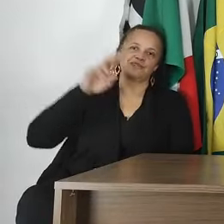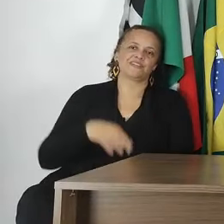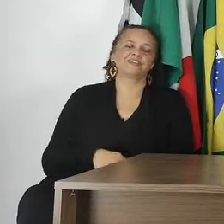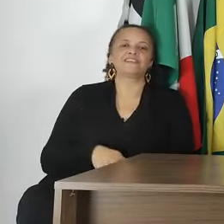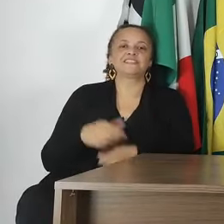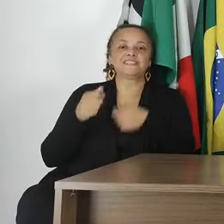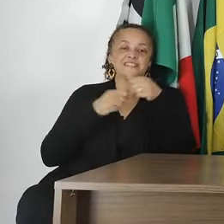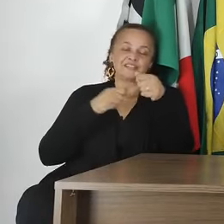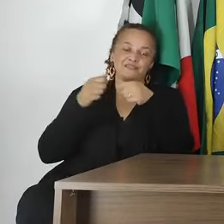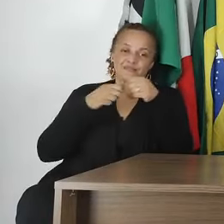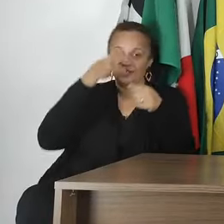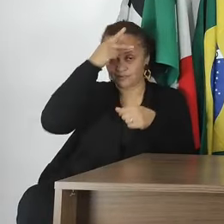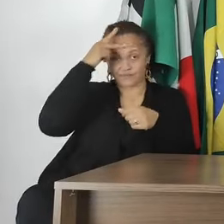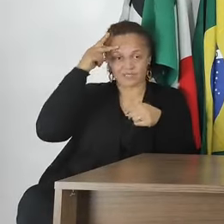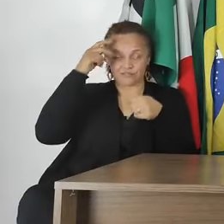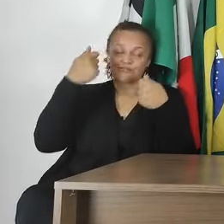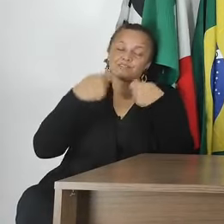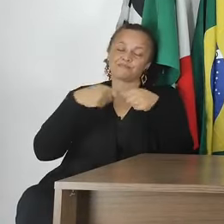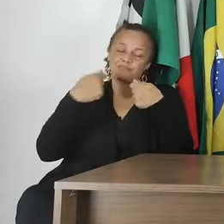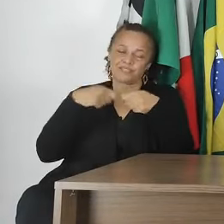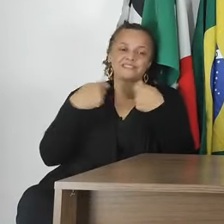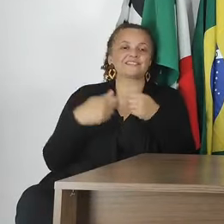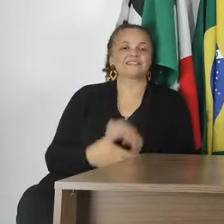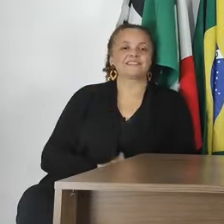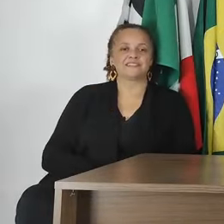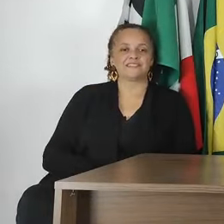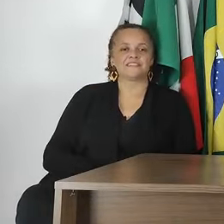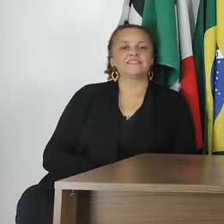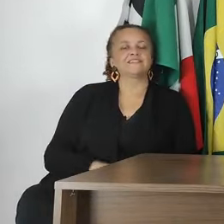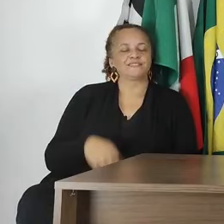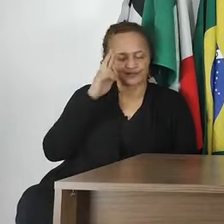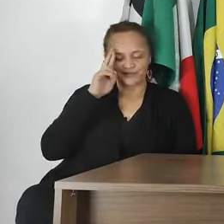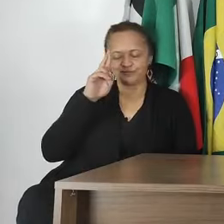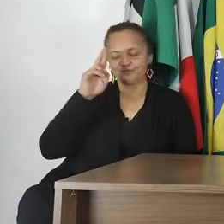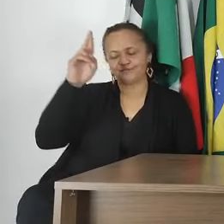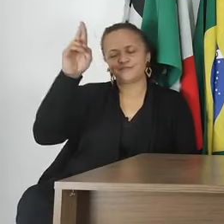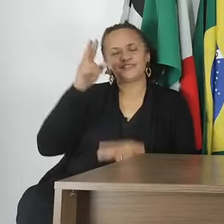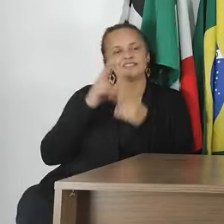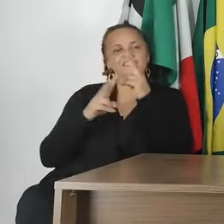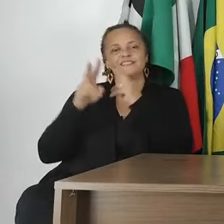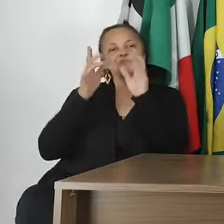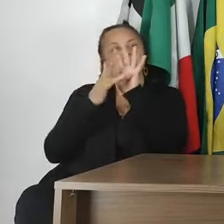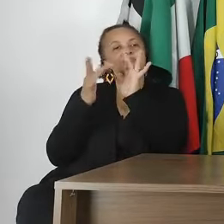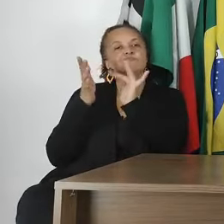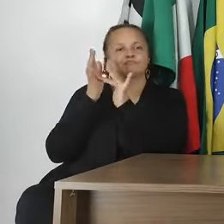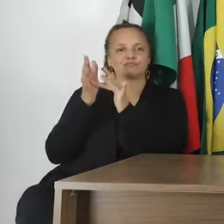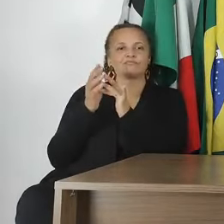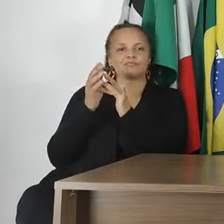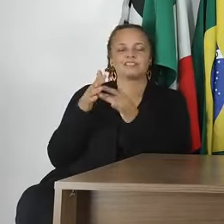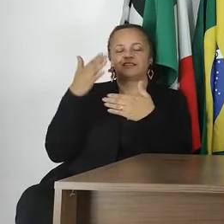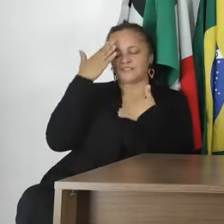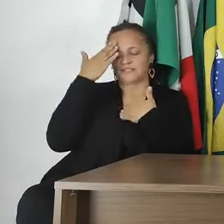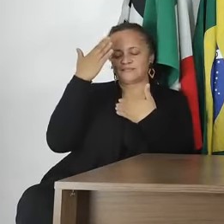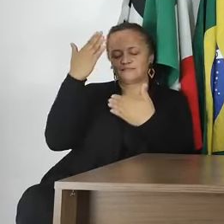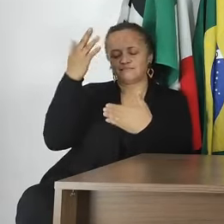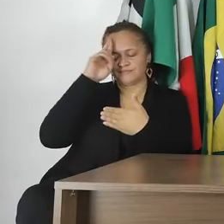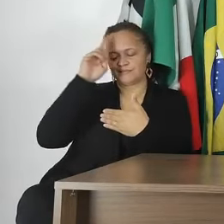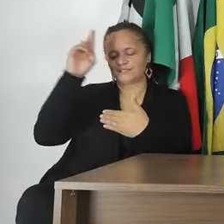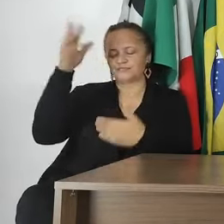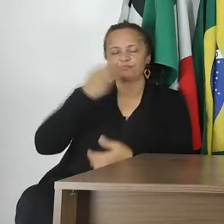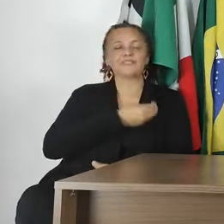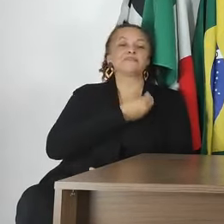aquelas pessoas que necessitam. Serviremos também ao corpo de Cristo. E eu louvo a Deus pela vida do pastor